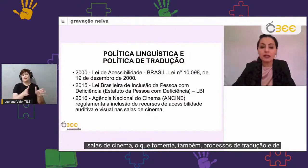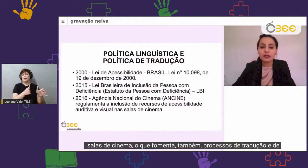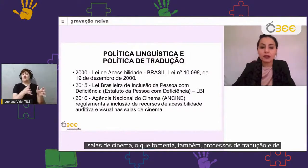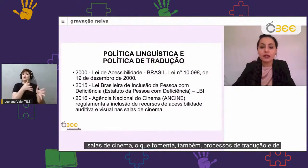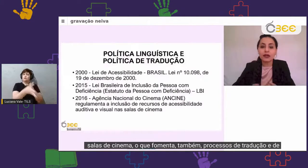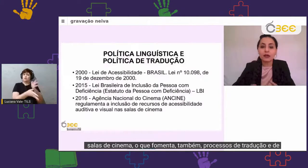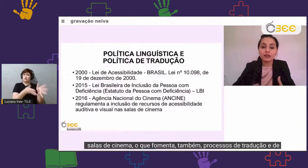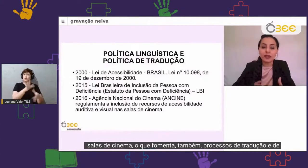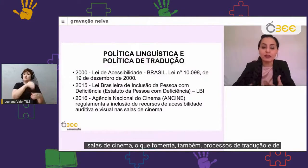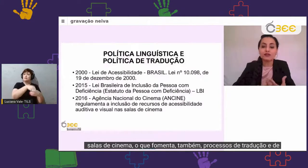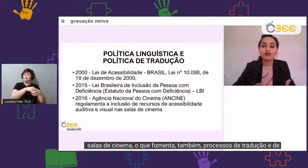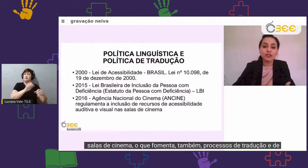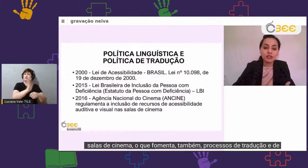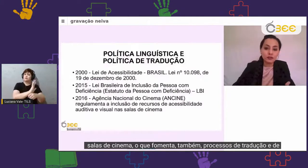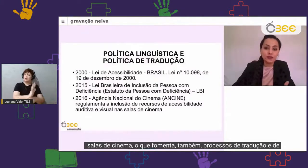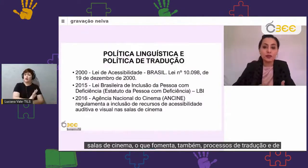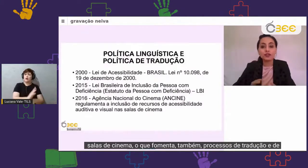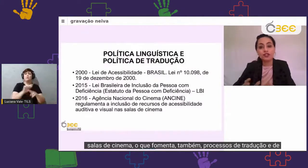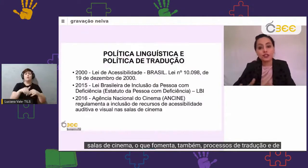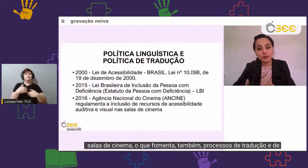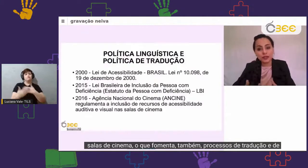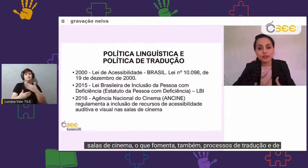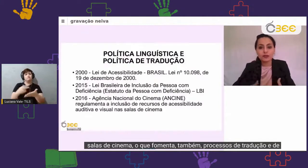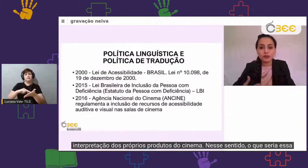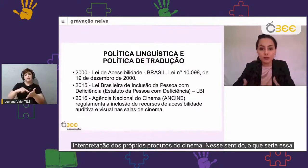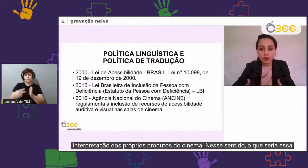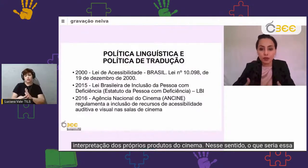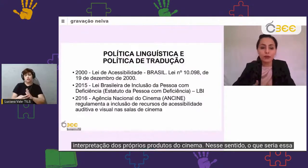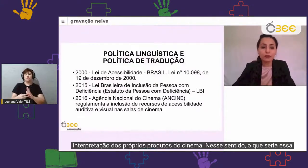também processos de tradução e de